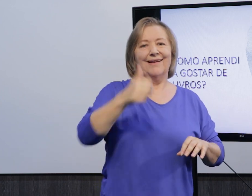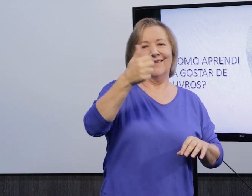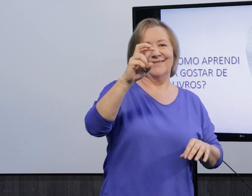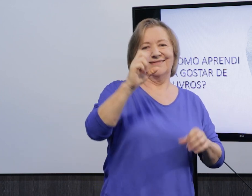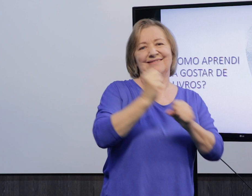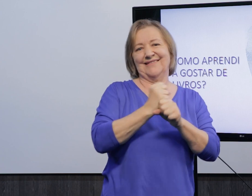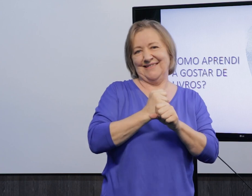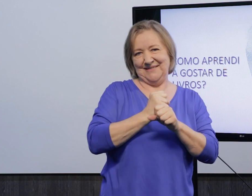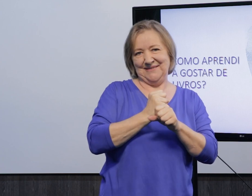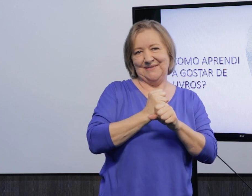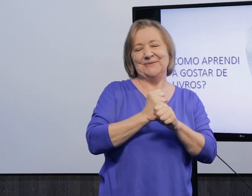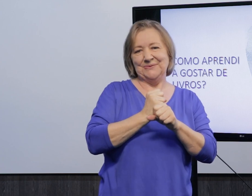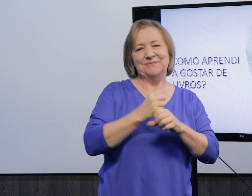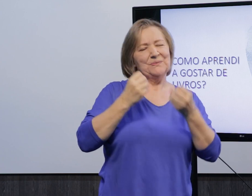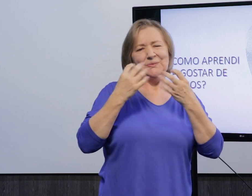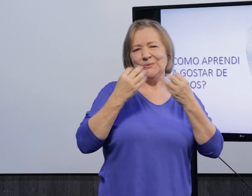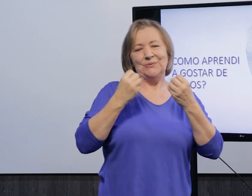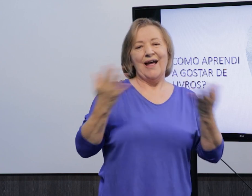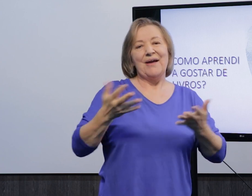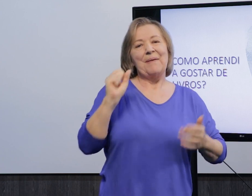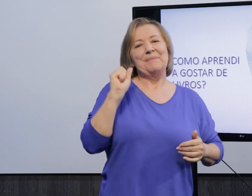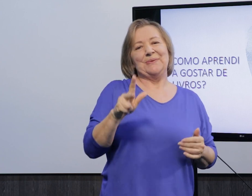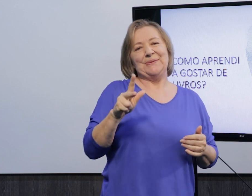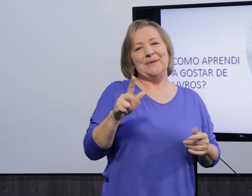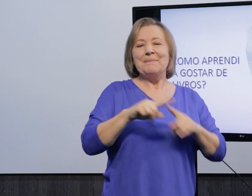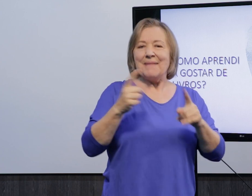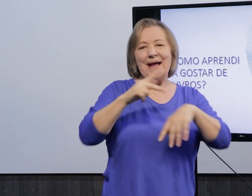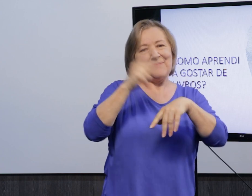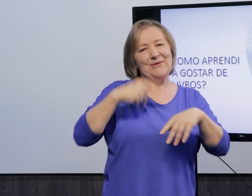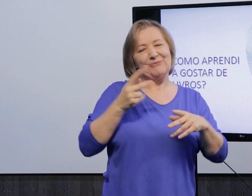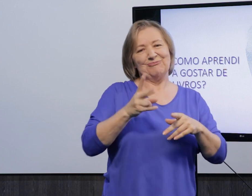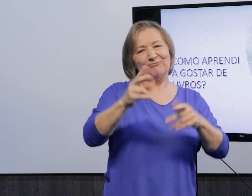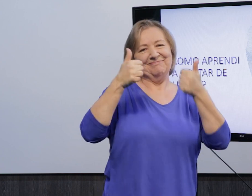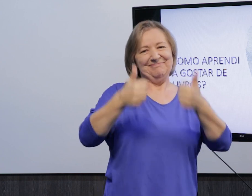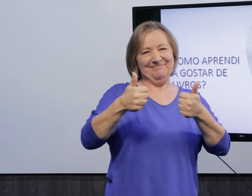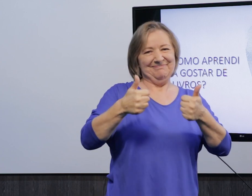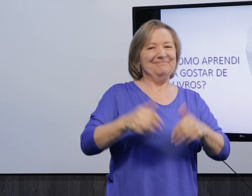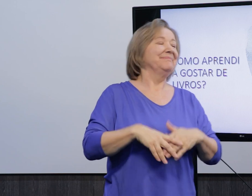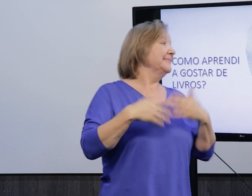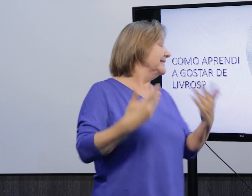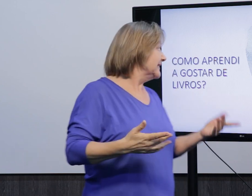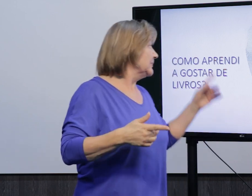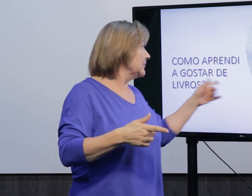15 anos né Foi um período muito bacana né agora estou aposentada né só continuo dando aula aqui na posse na especialização